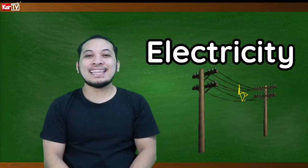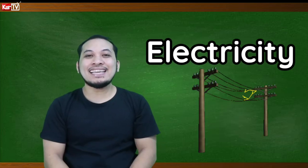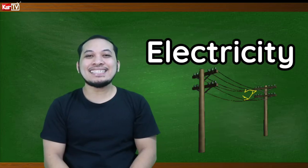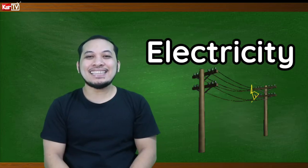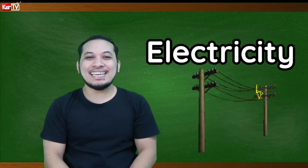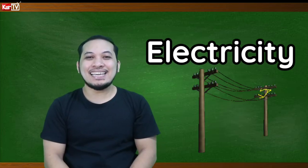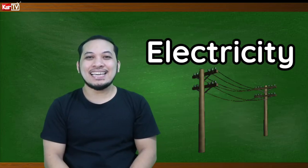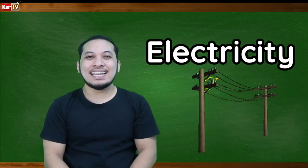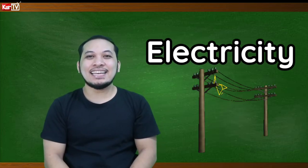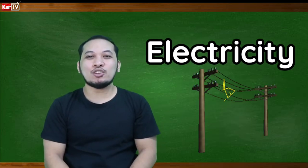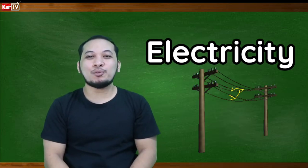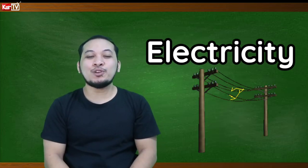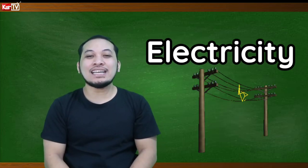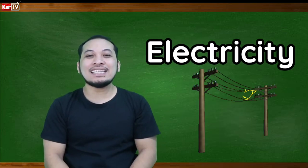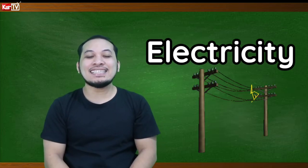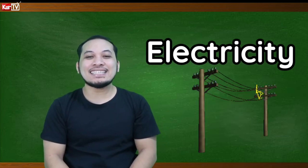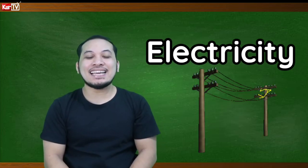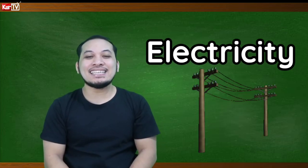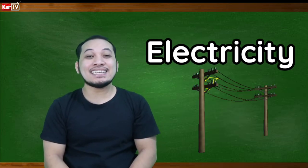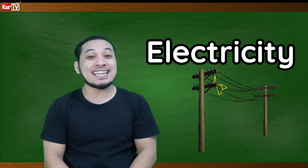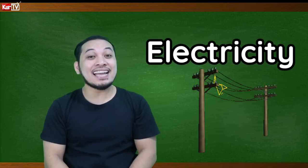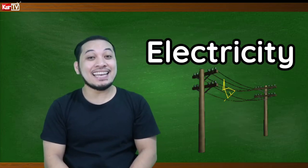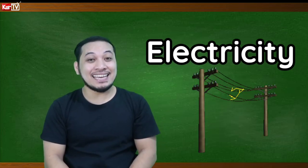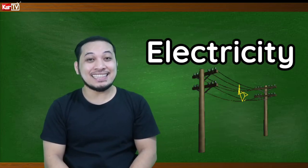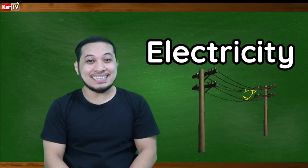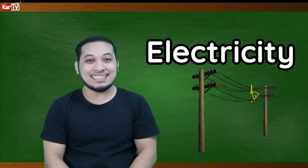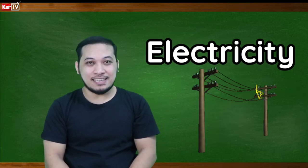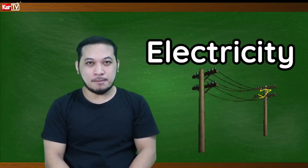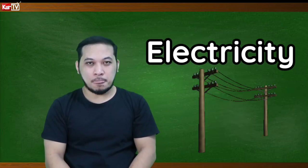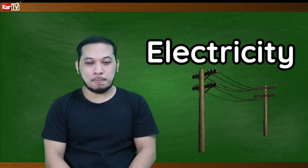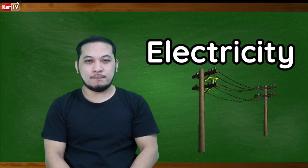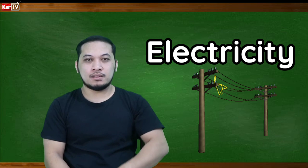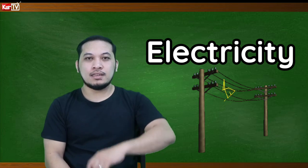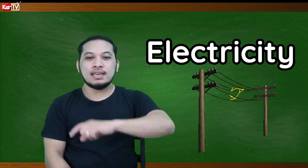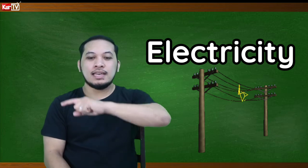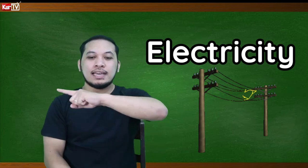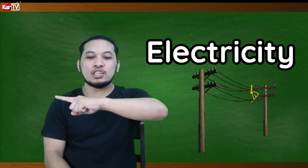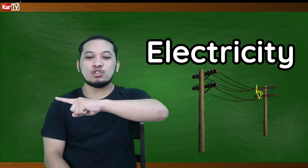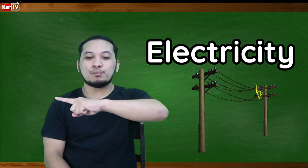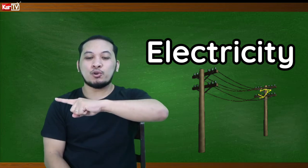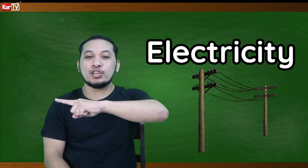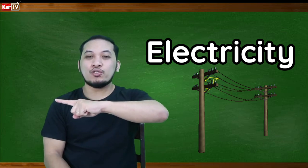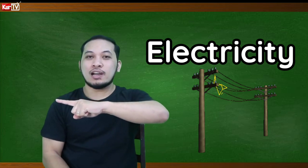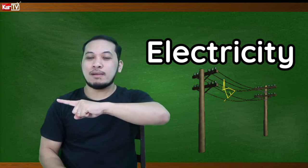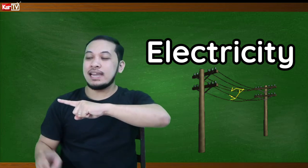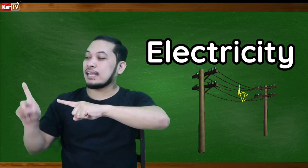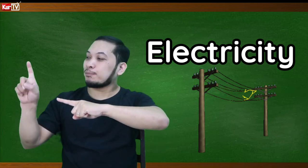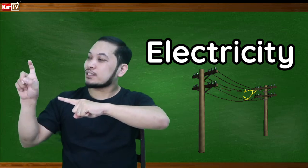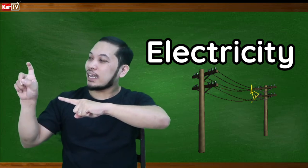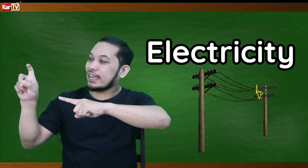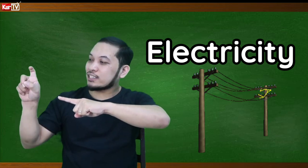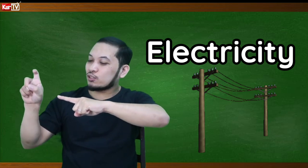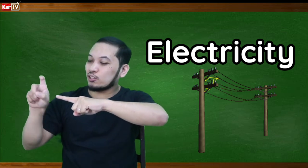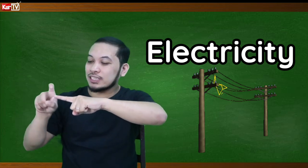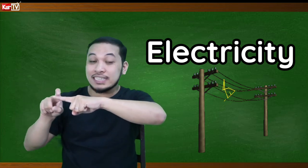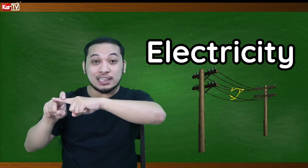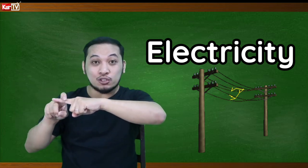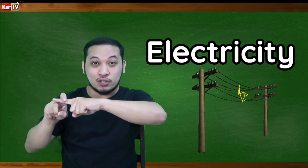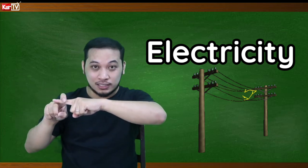Electricity. Ganito po natin isisenyas ang electricity. Ganito nyo po ang inyong kamay, tapos naka-X to, tapos iganito nyo lang